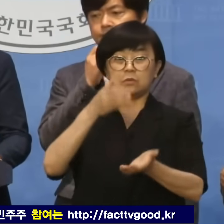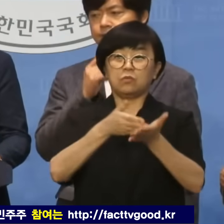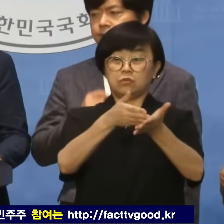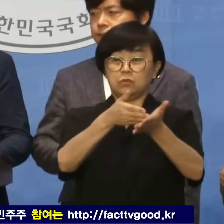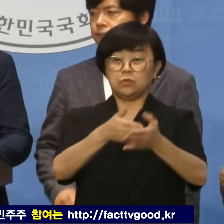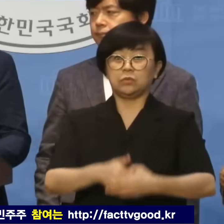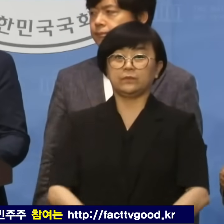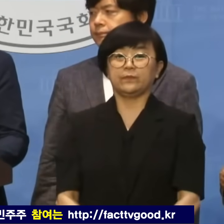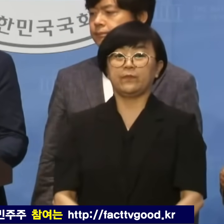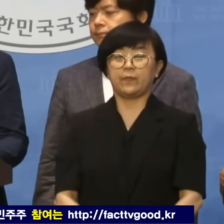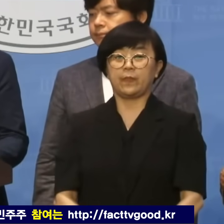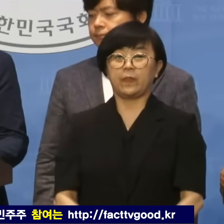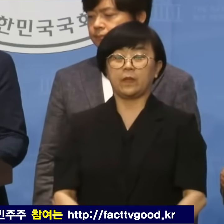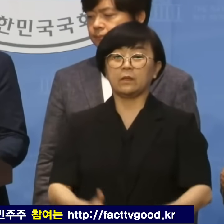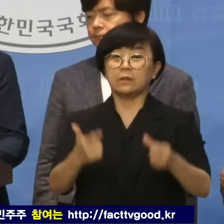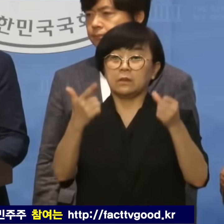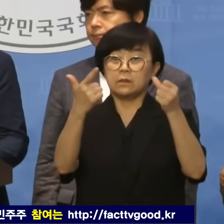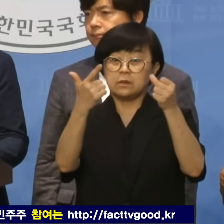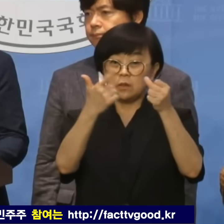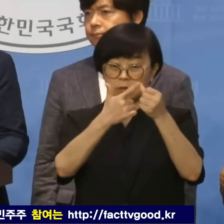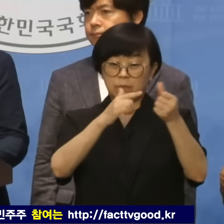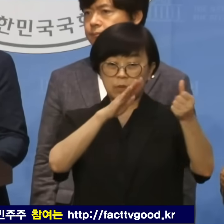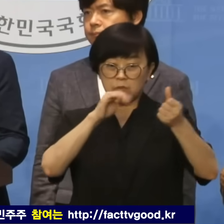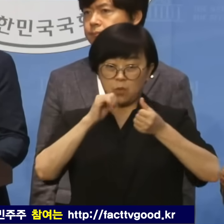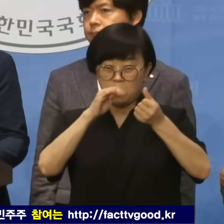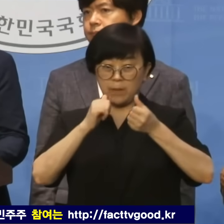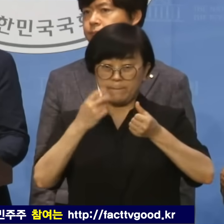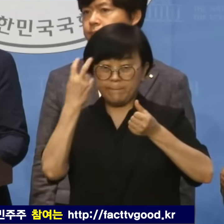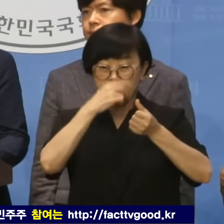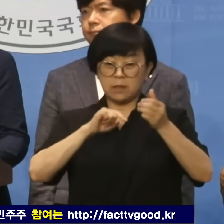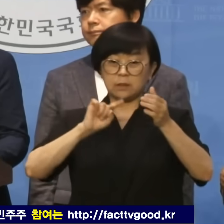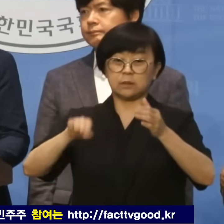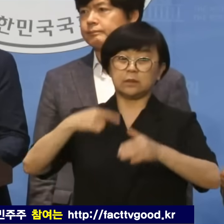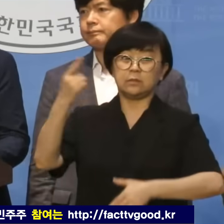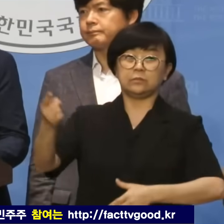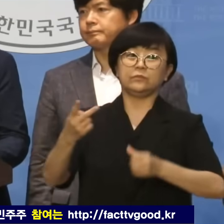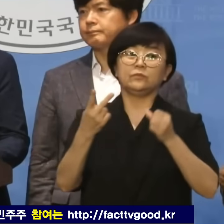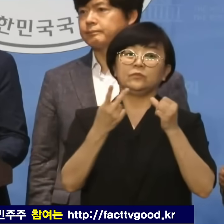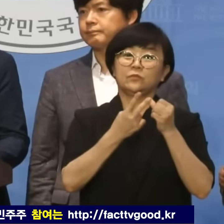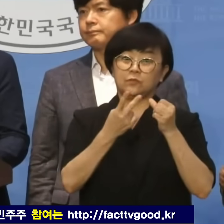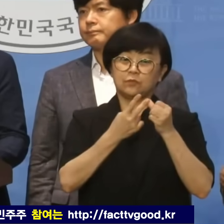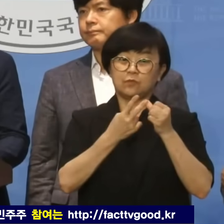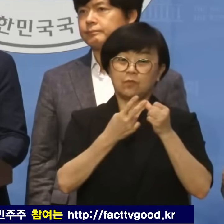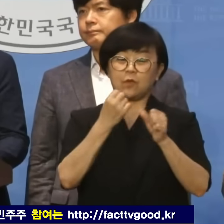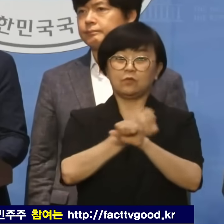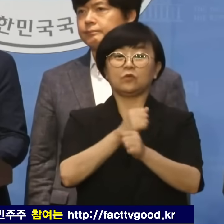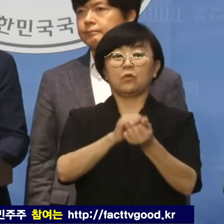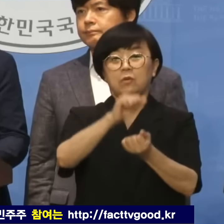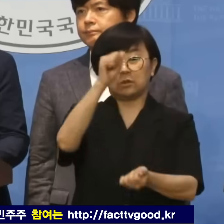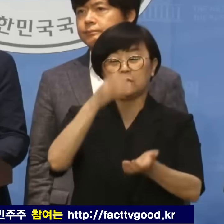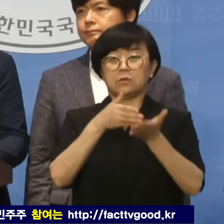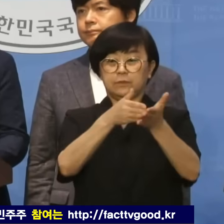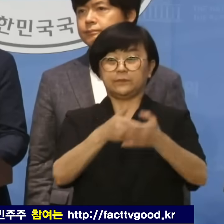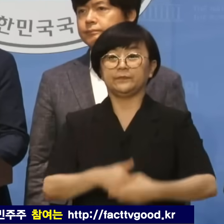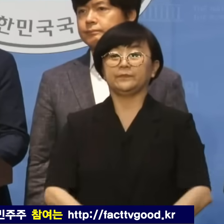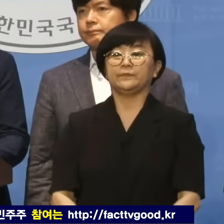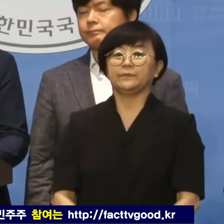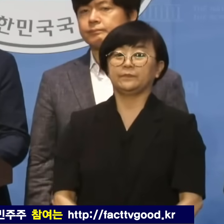청구했습니다. 6번의 소환조사에 이은 두 번째 구속영장입니다. 구속영장